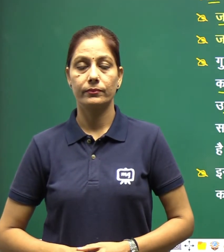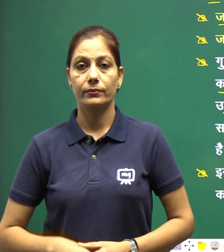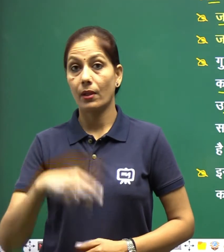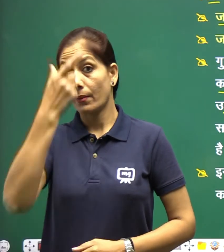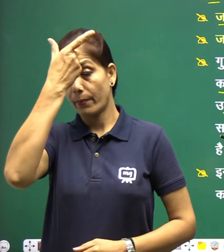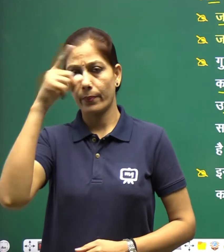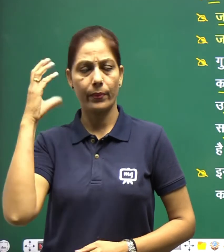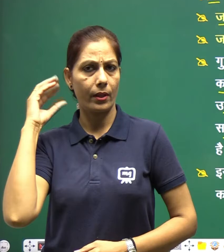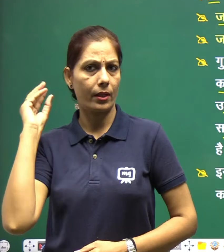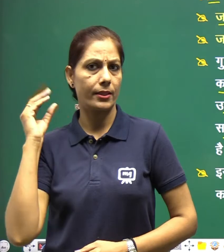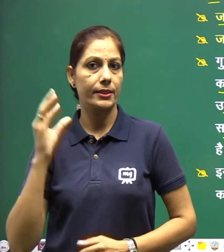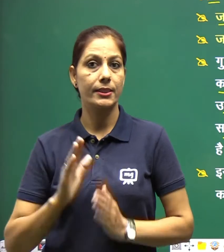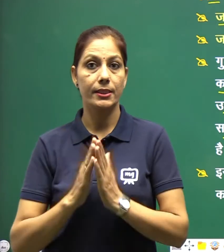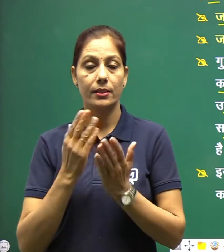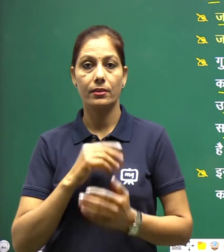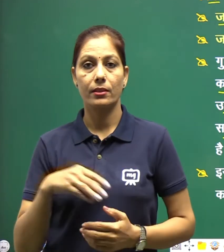भारतीय साहित्य में